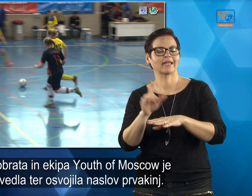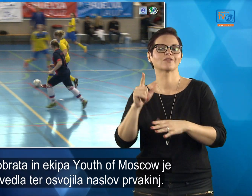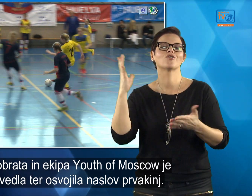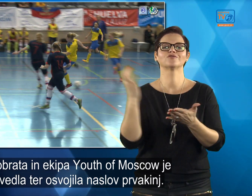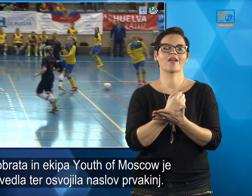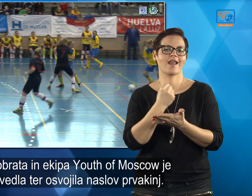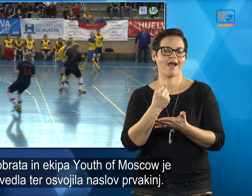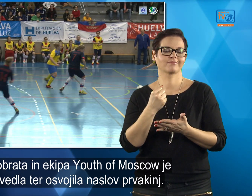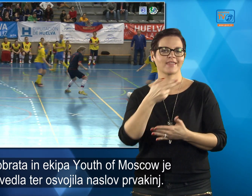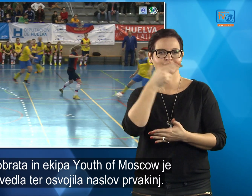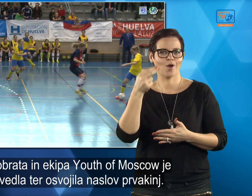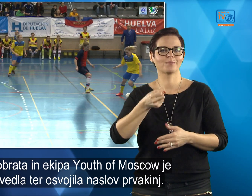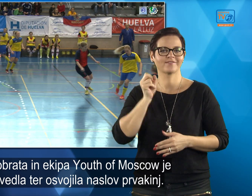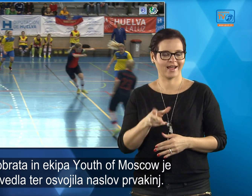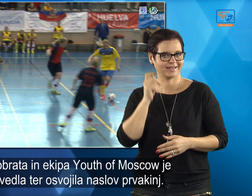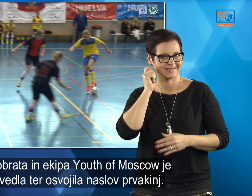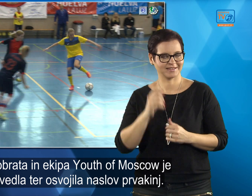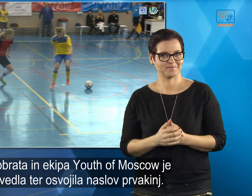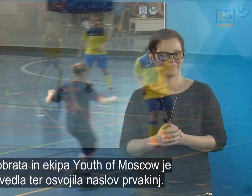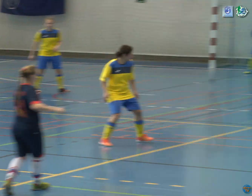povedla ter osvojila naslov prvakinj.